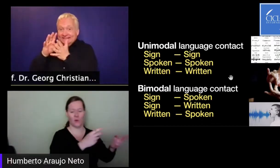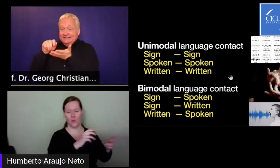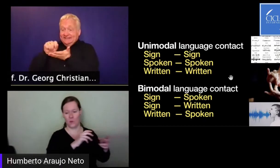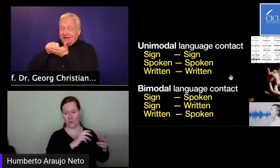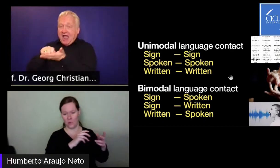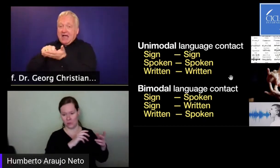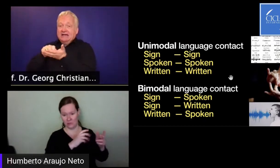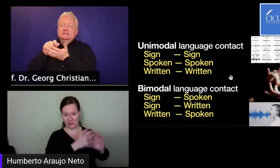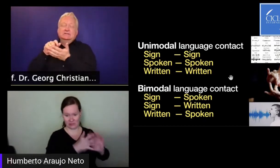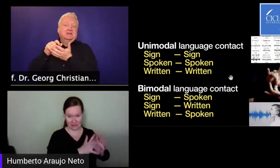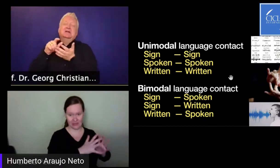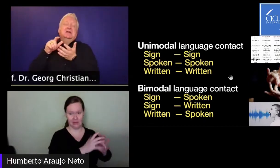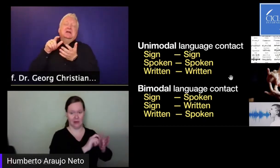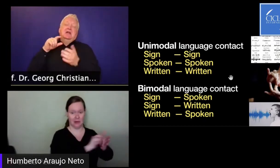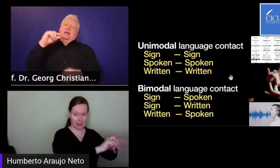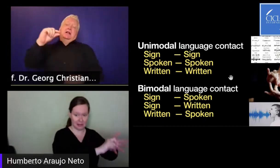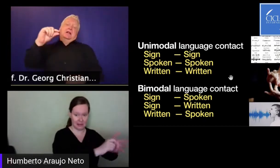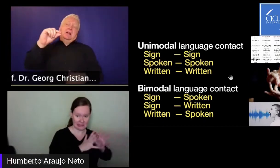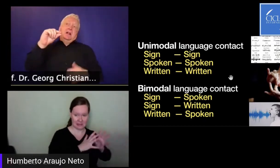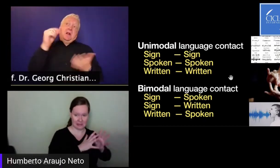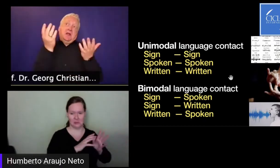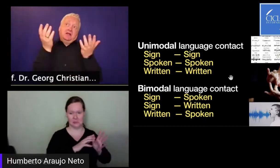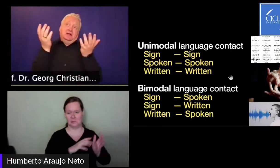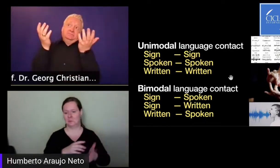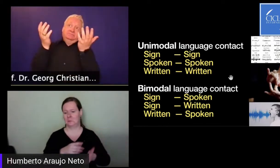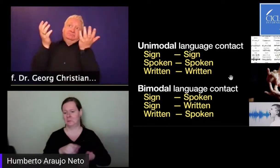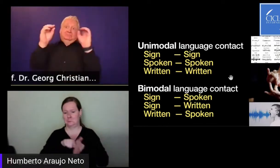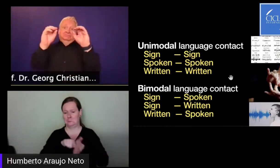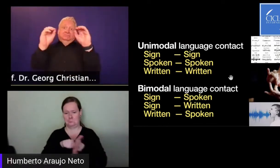Para seja de qual modalidade for,